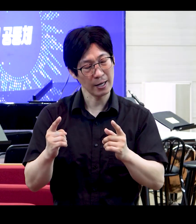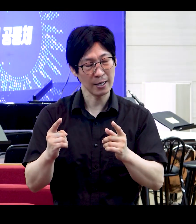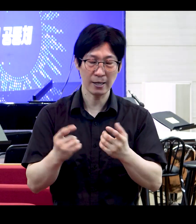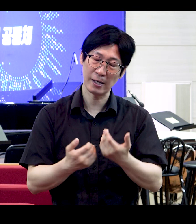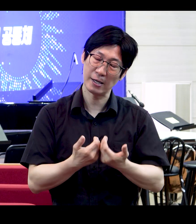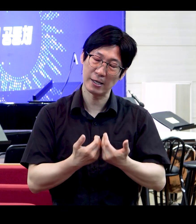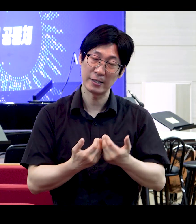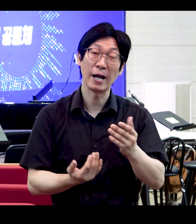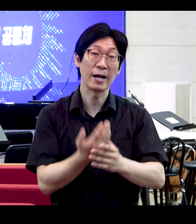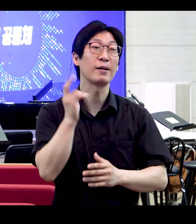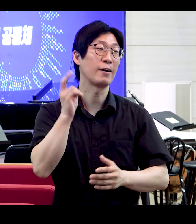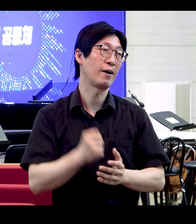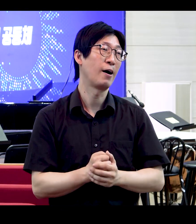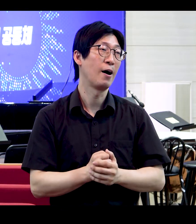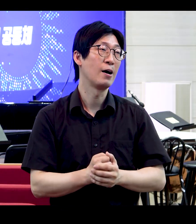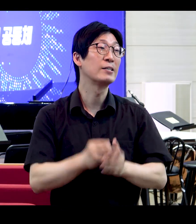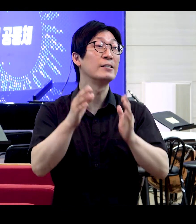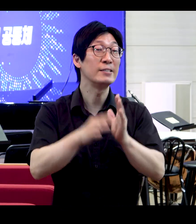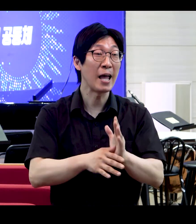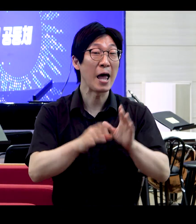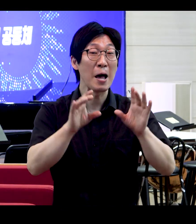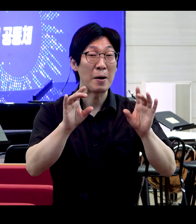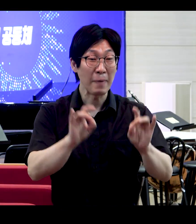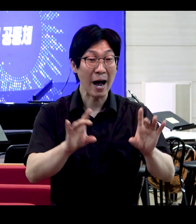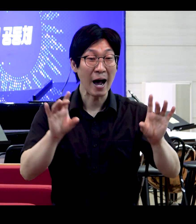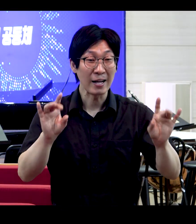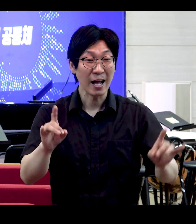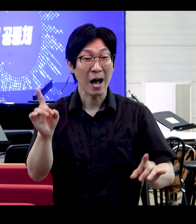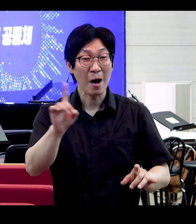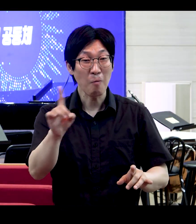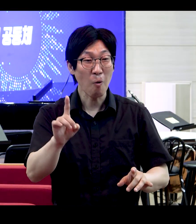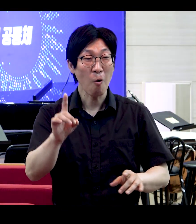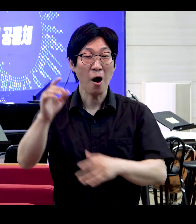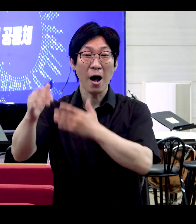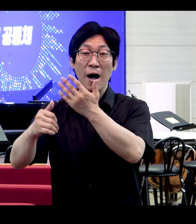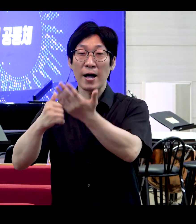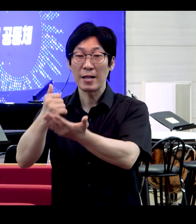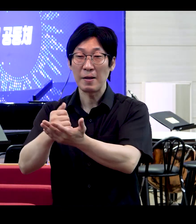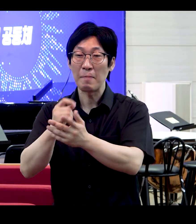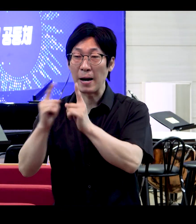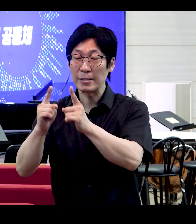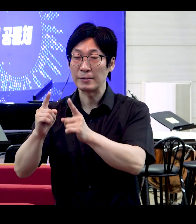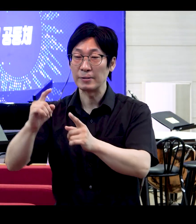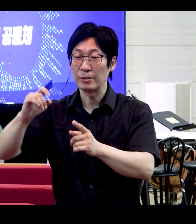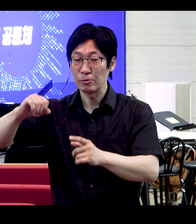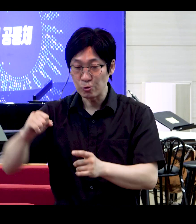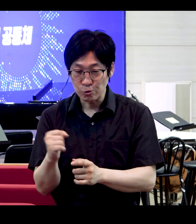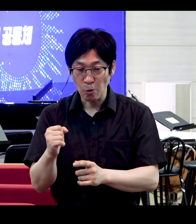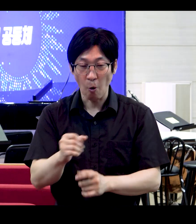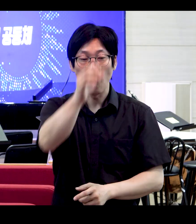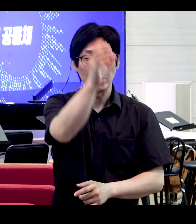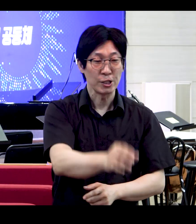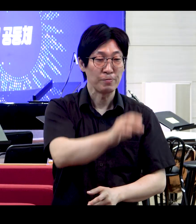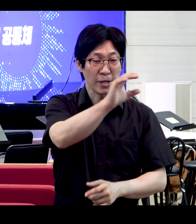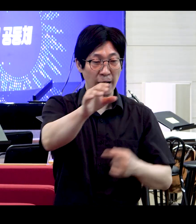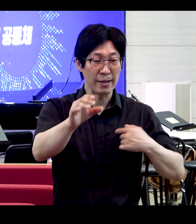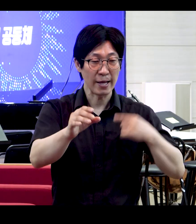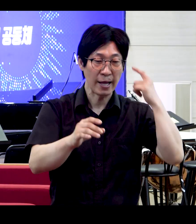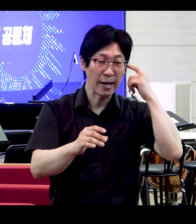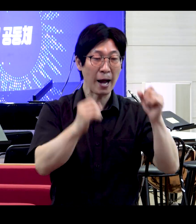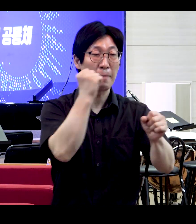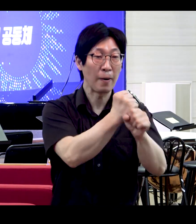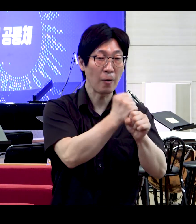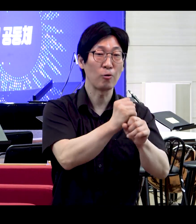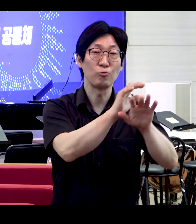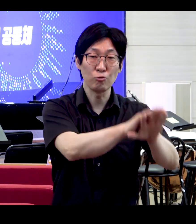앞에 다 내려놓고 십자가에 처리하면서, 그러면서 하나님 말씀에 순종하는 그런 삶을 살아가는 것,